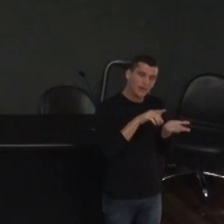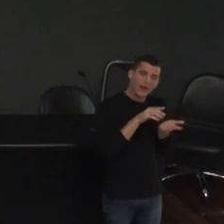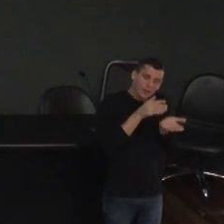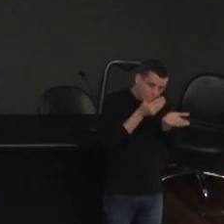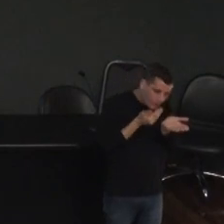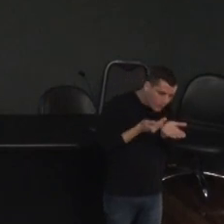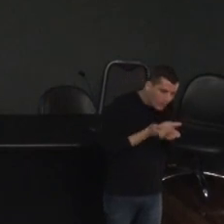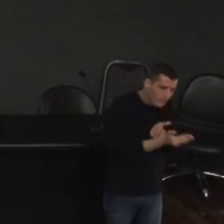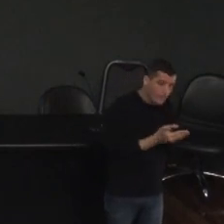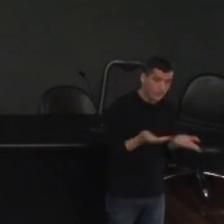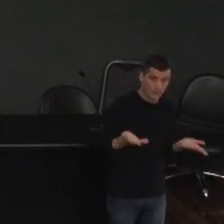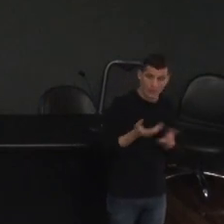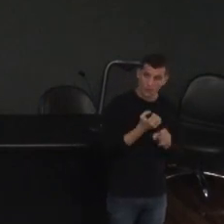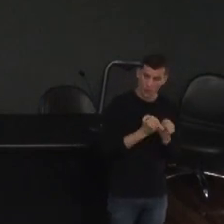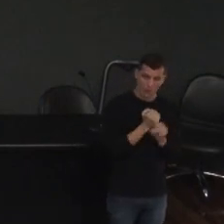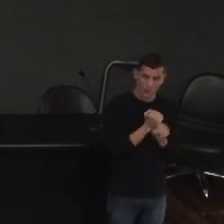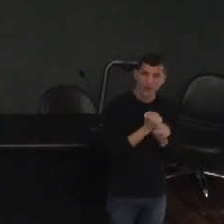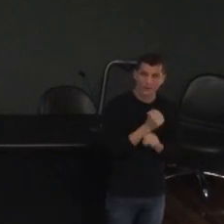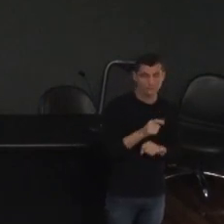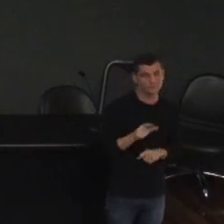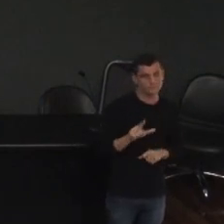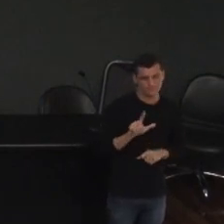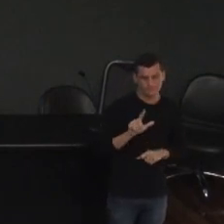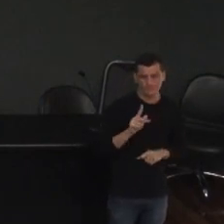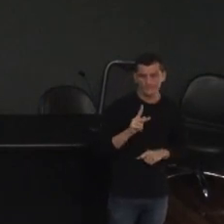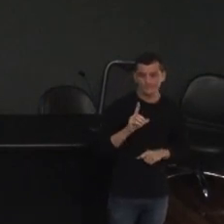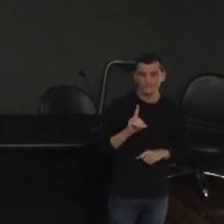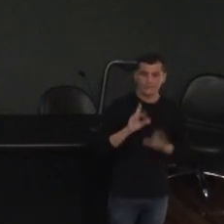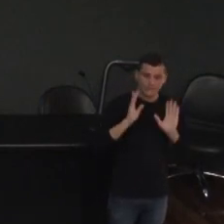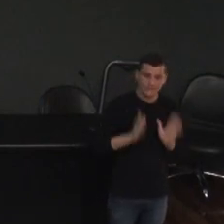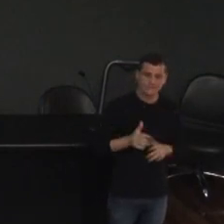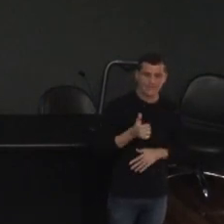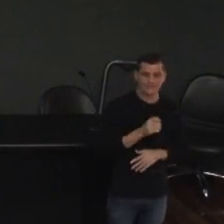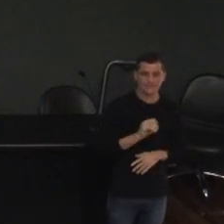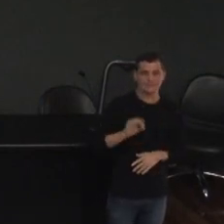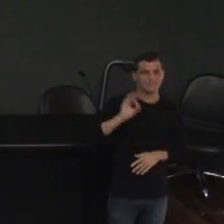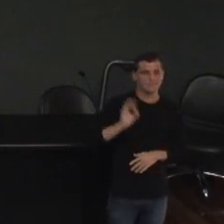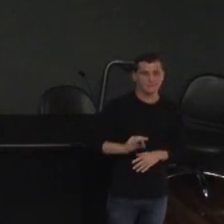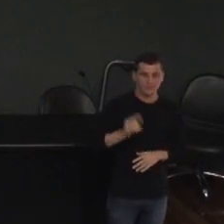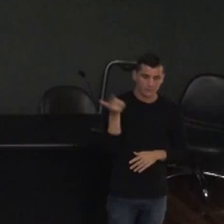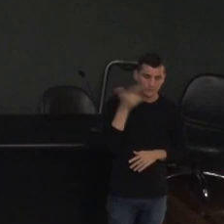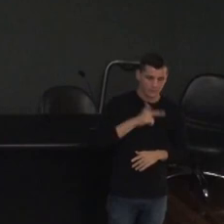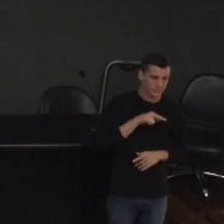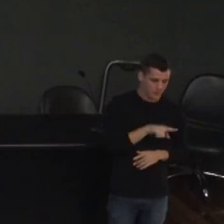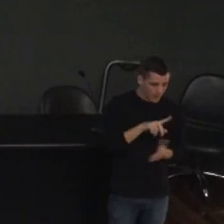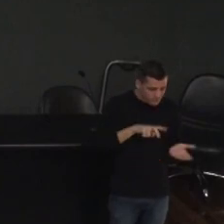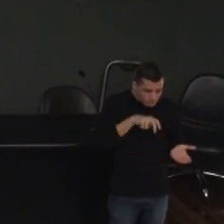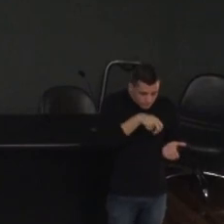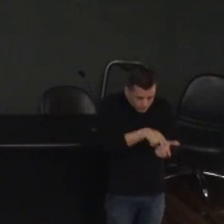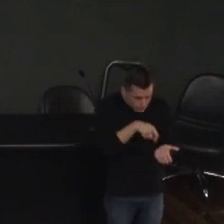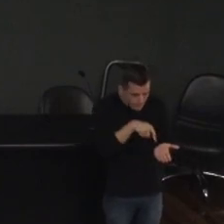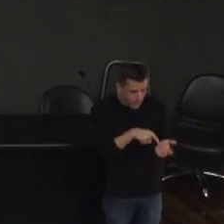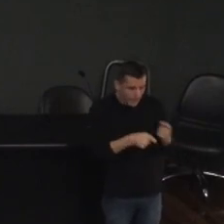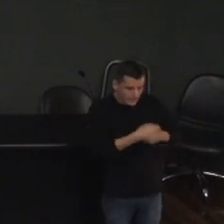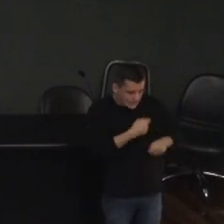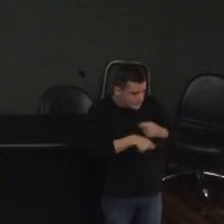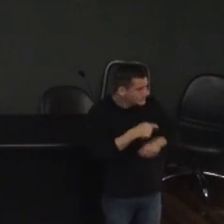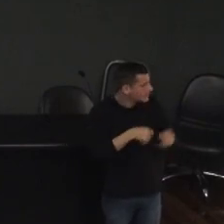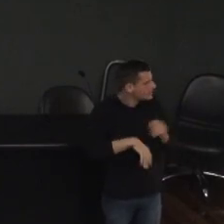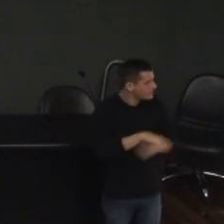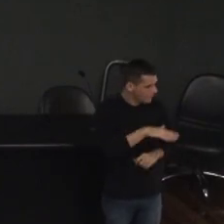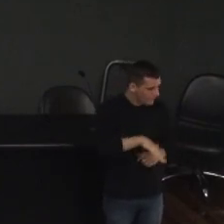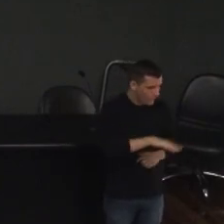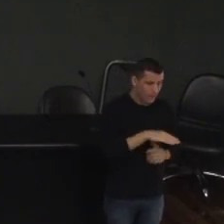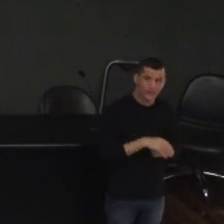esse ano portanto a npd já está 100% apta a aplicar as sanções administrativas né